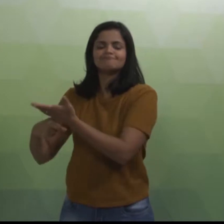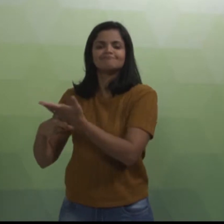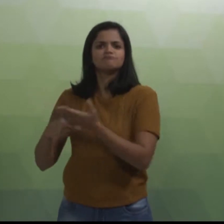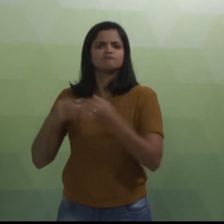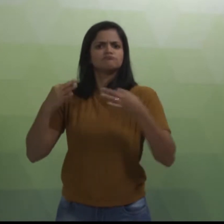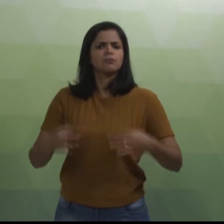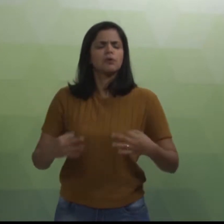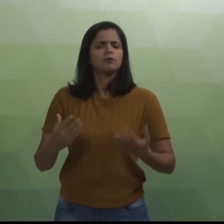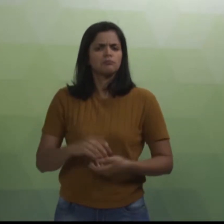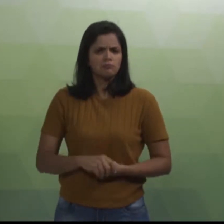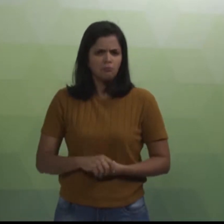marcação espacial.